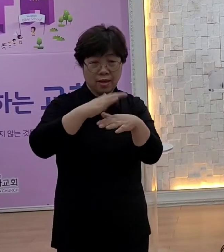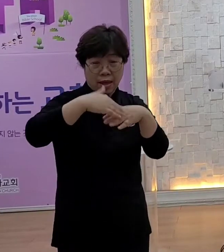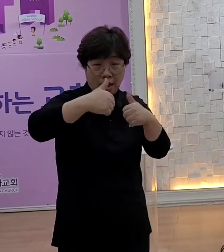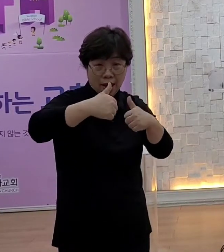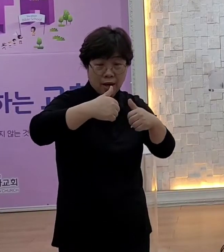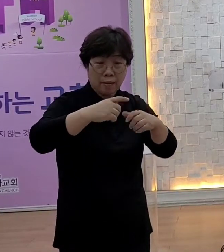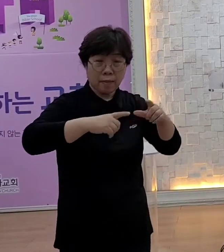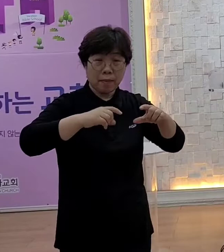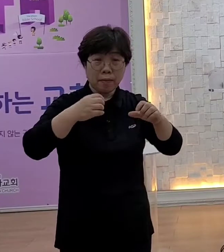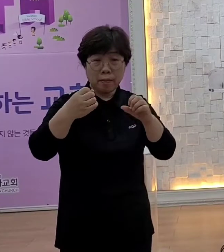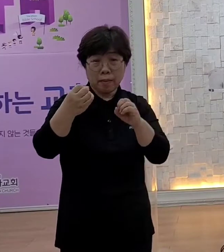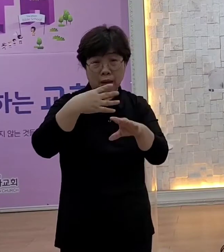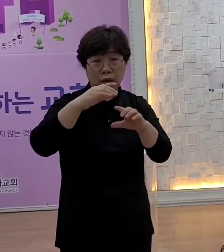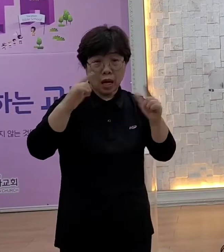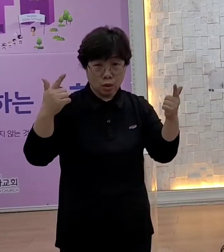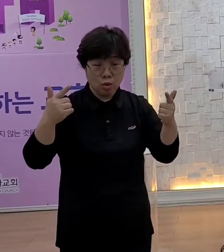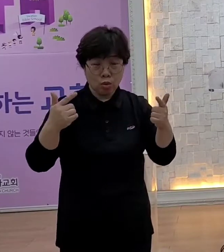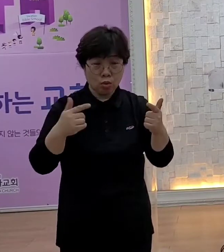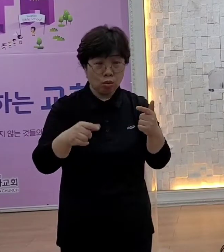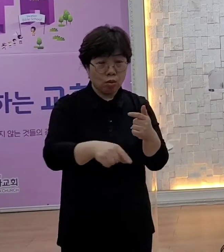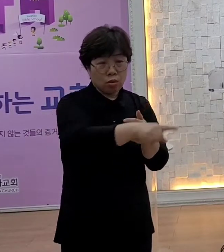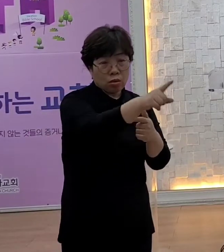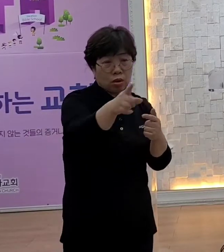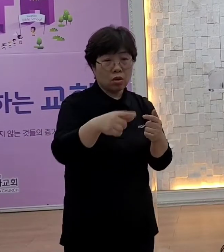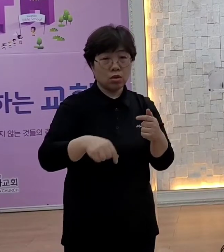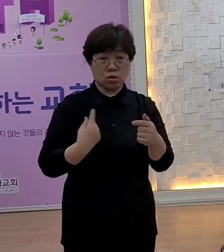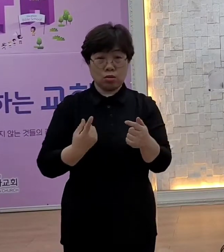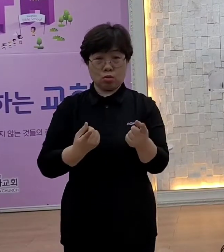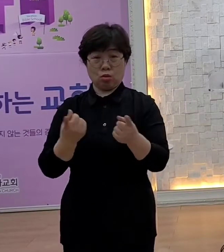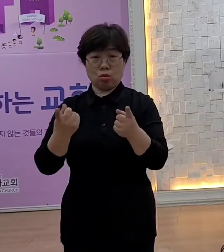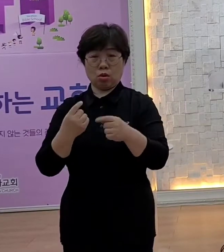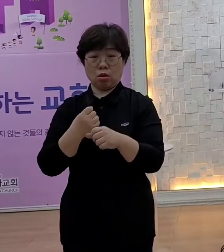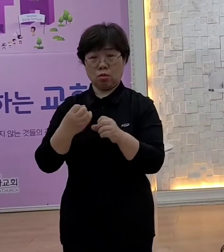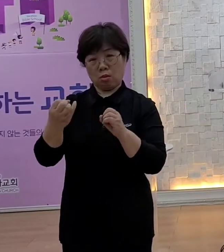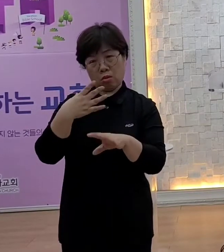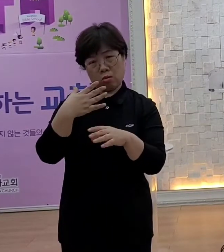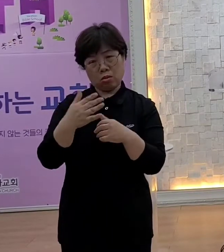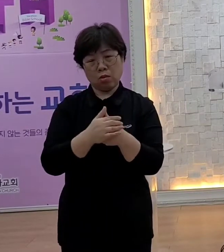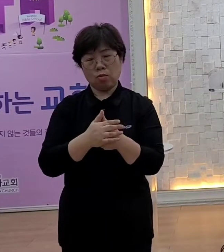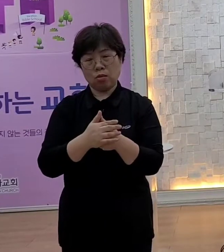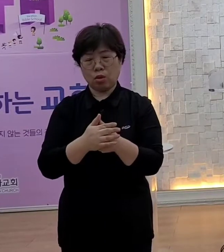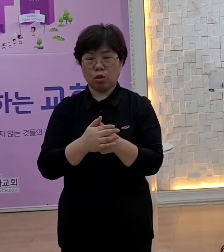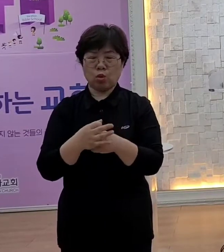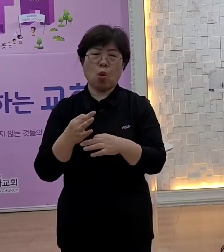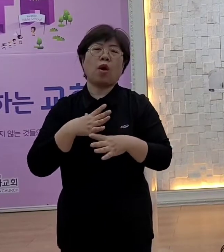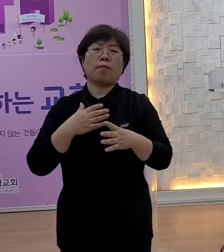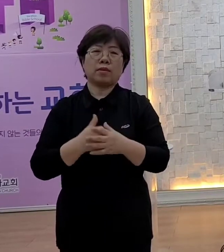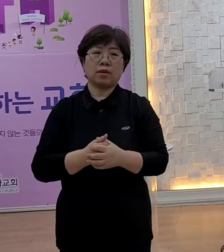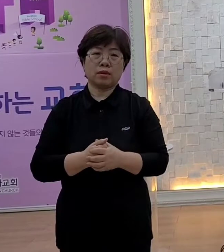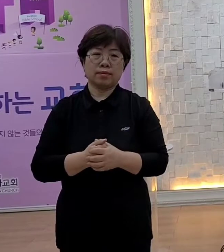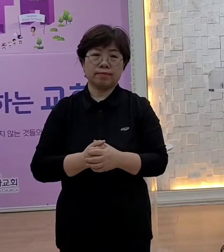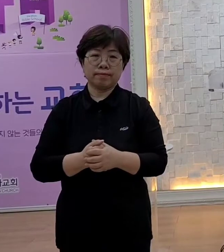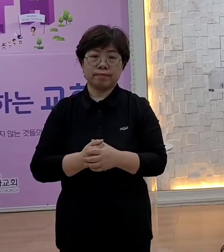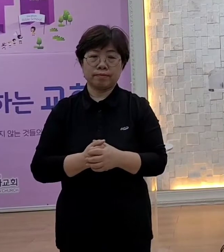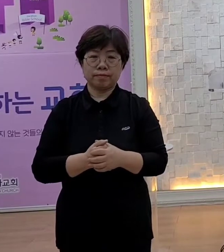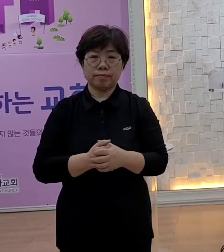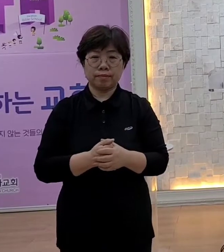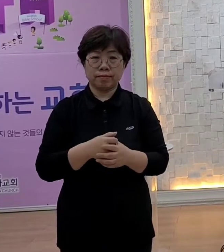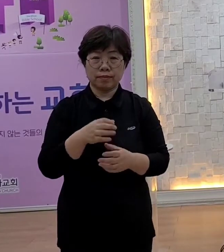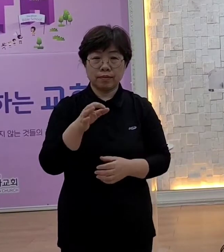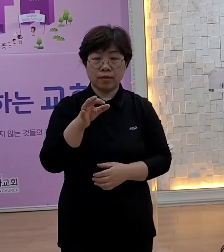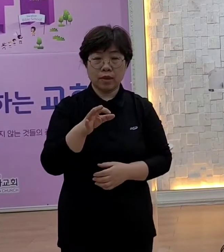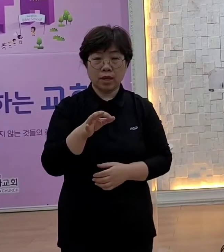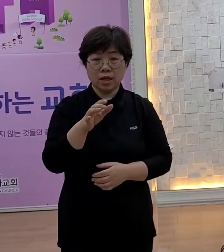이 아수르의 수도가 니느웨거든요. 그러니까 지금 이 아수르 그리고 이 니느웨라는 이